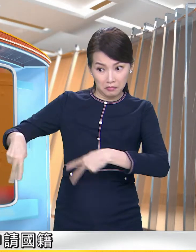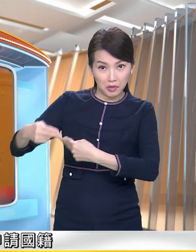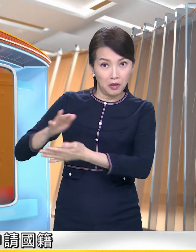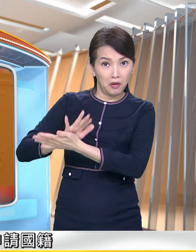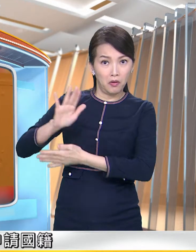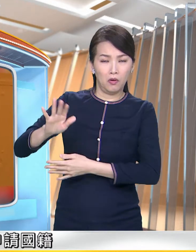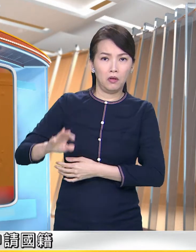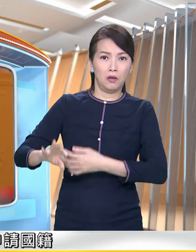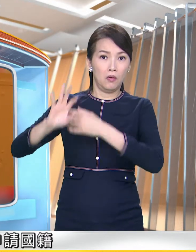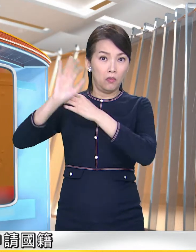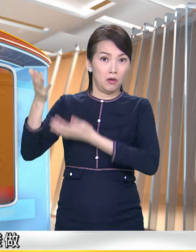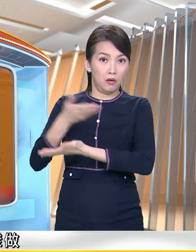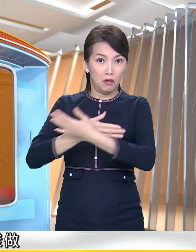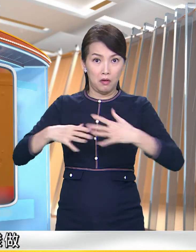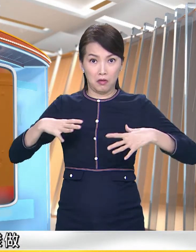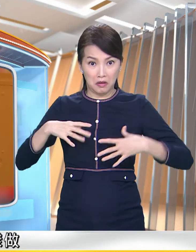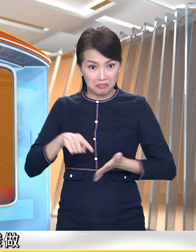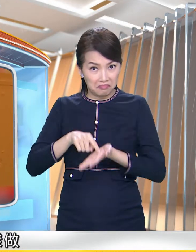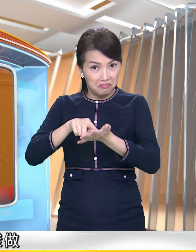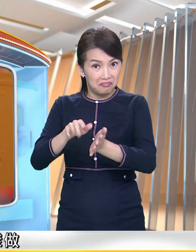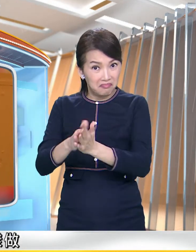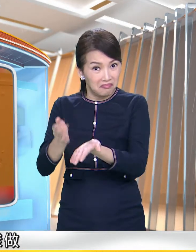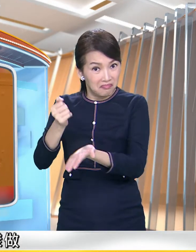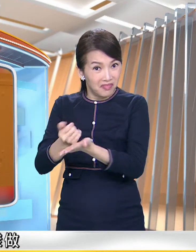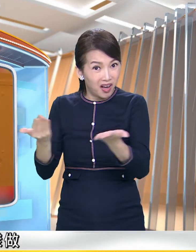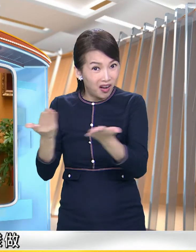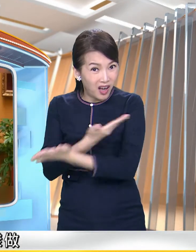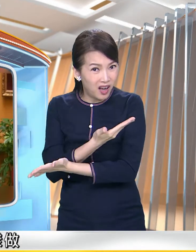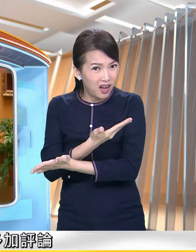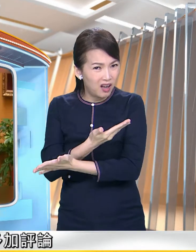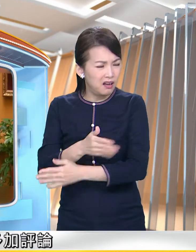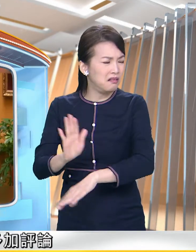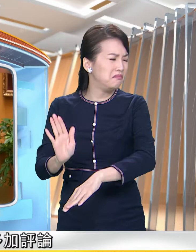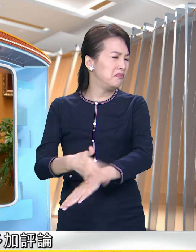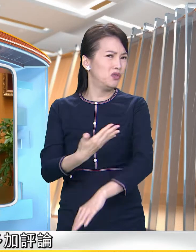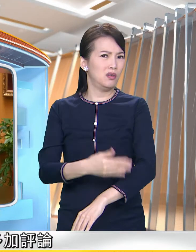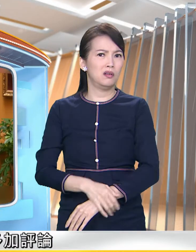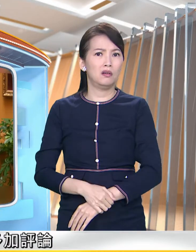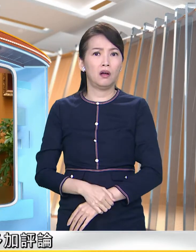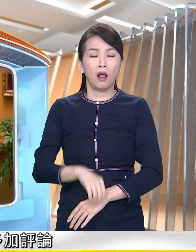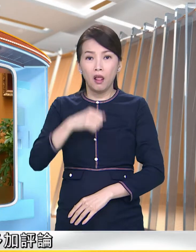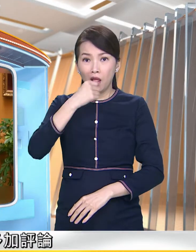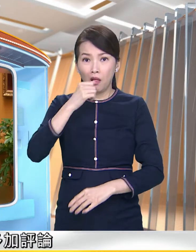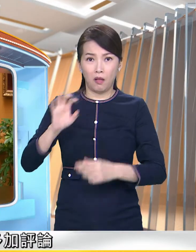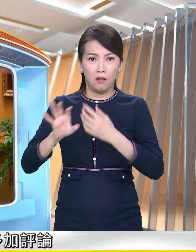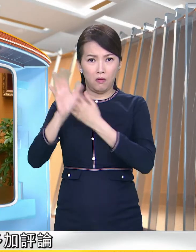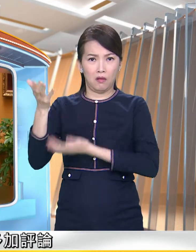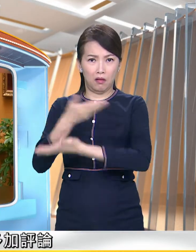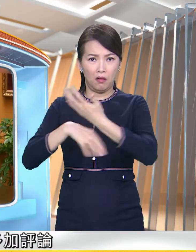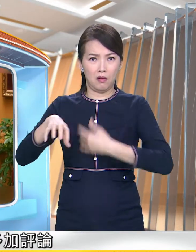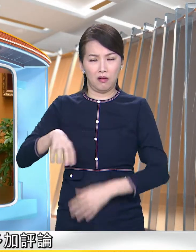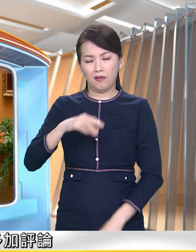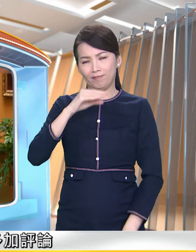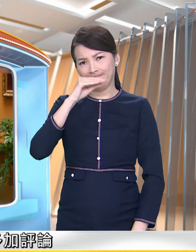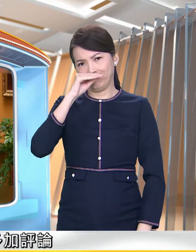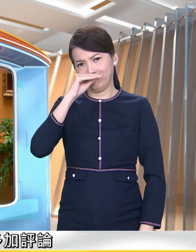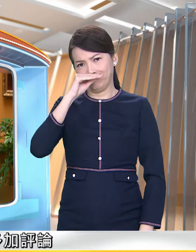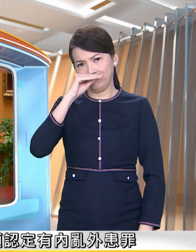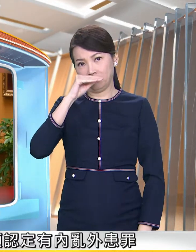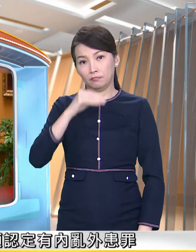请国籍，外交官不可能这样做。外交部对此没有多加评论，而